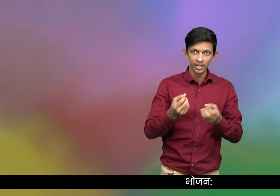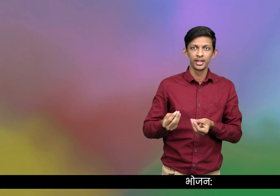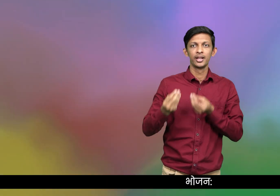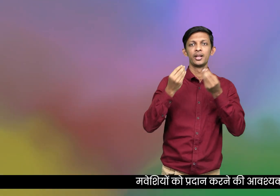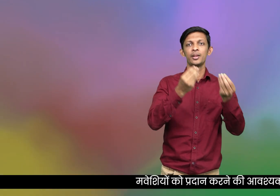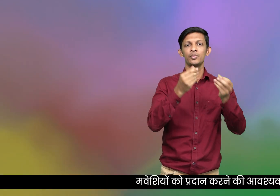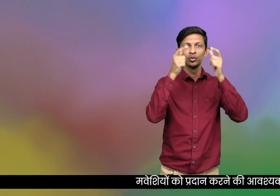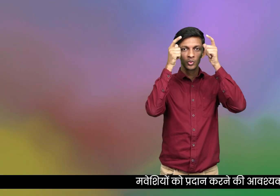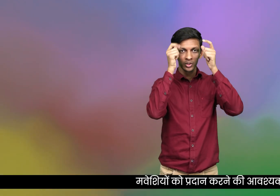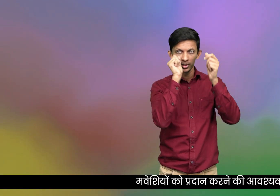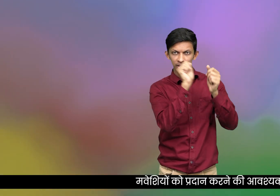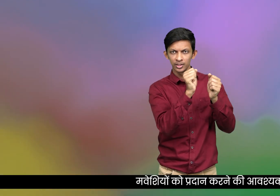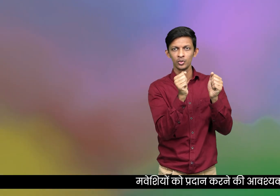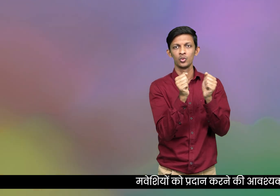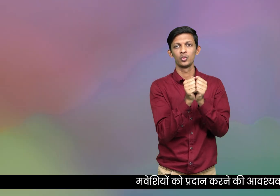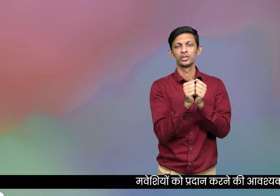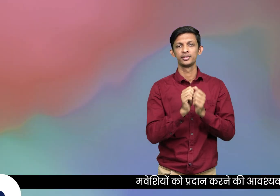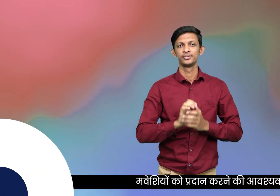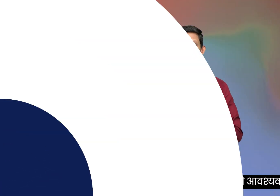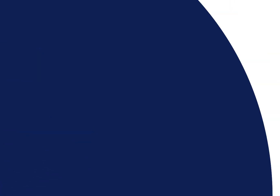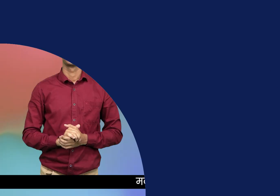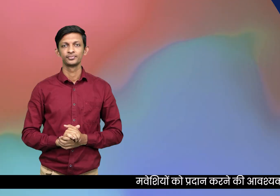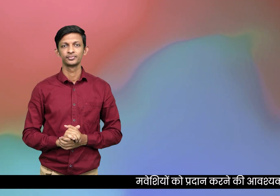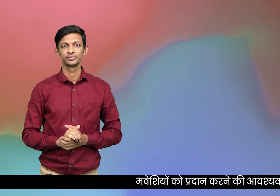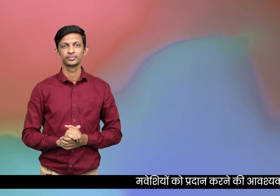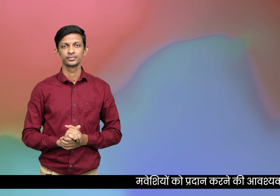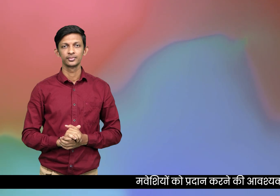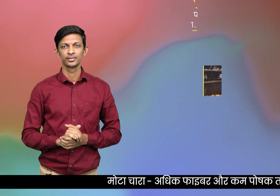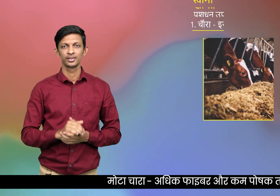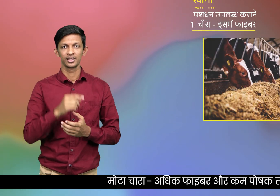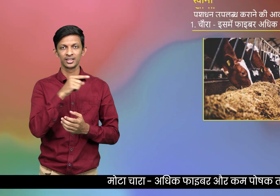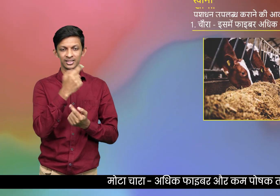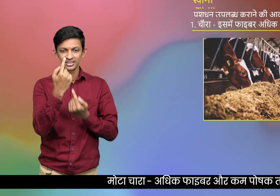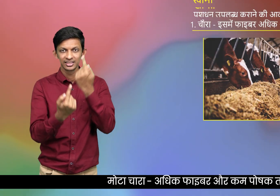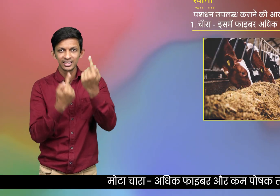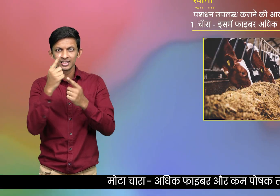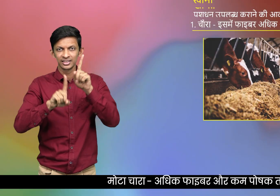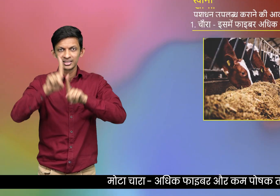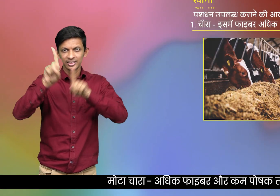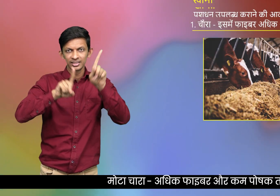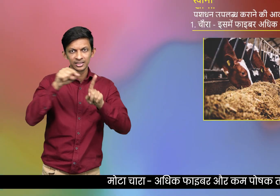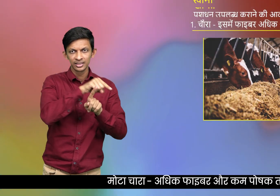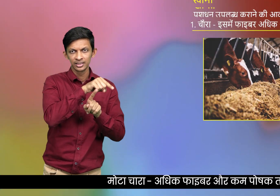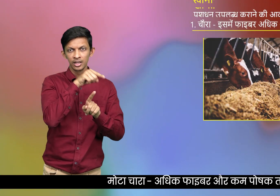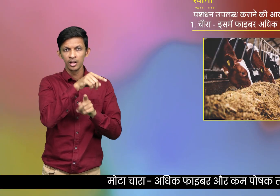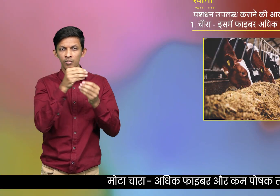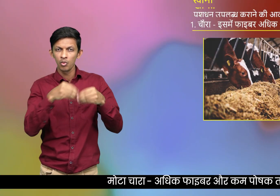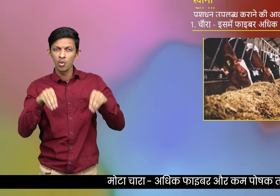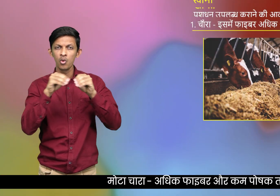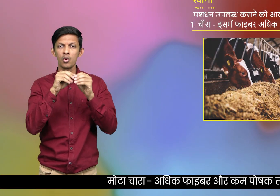भोजन। मवेशियों को प्रदान करने की आवश्यकता। पहला, मोटा चारा,